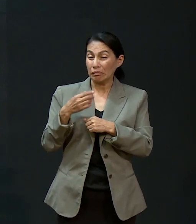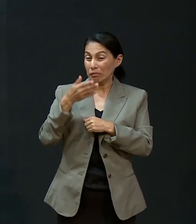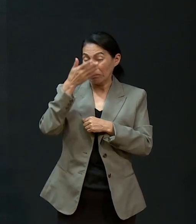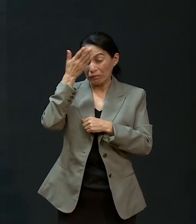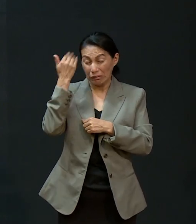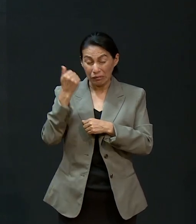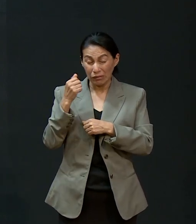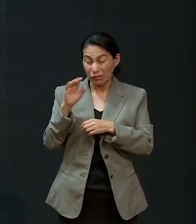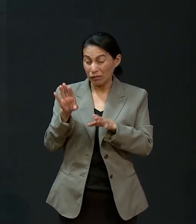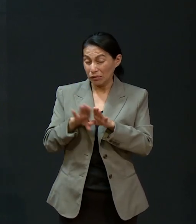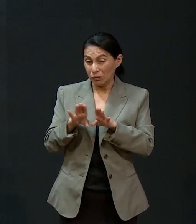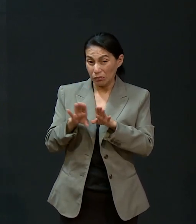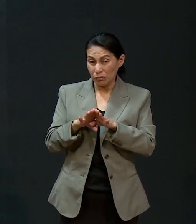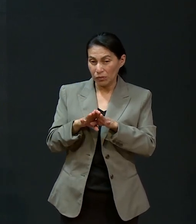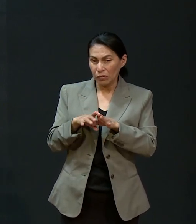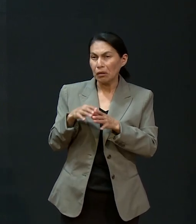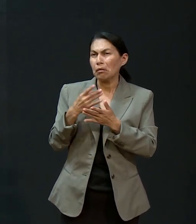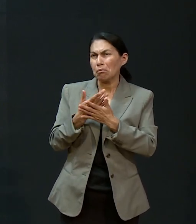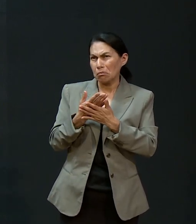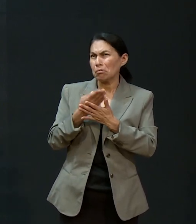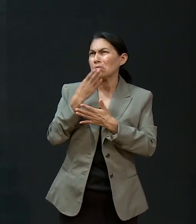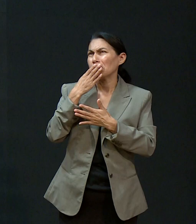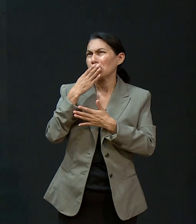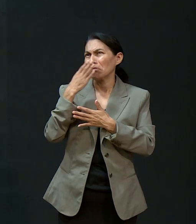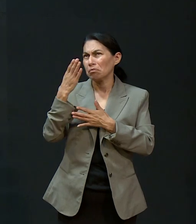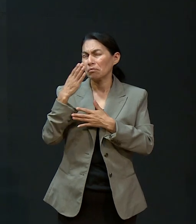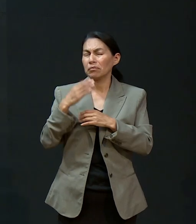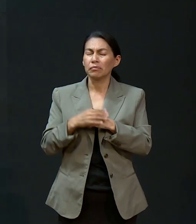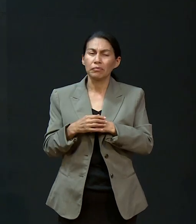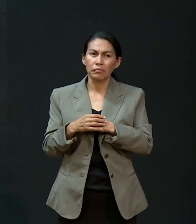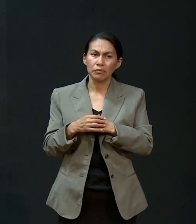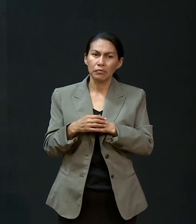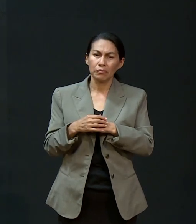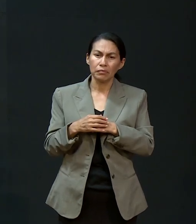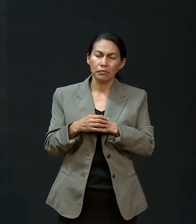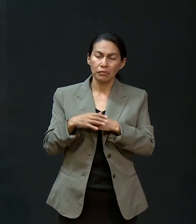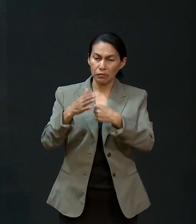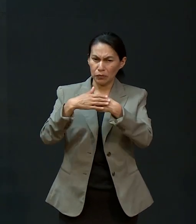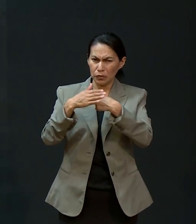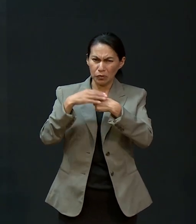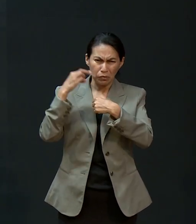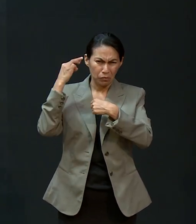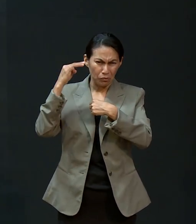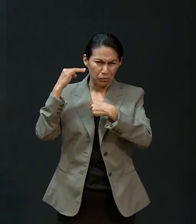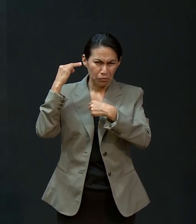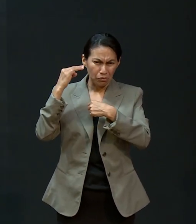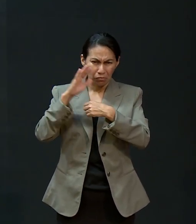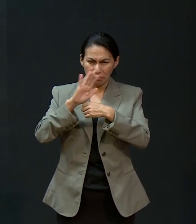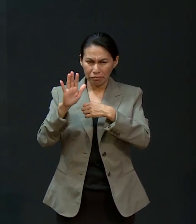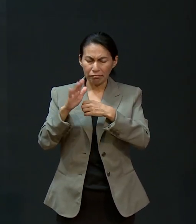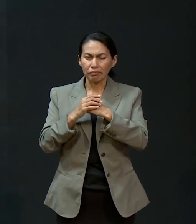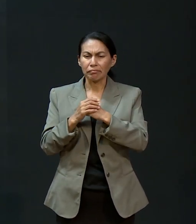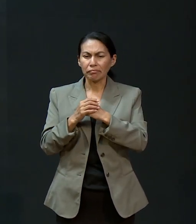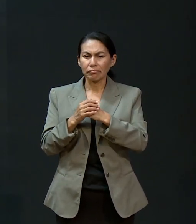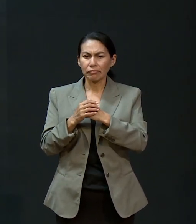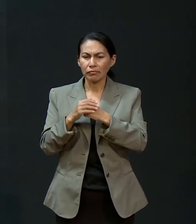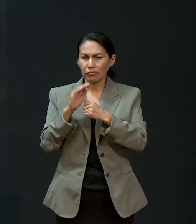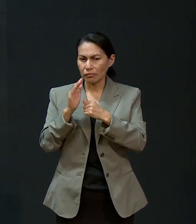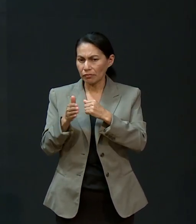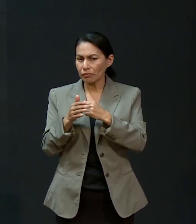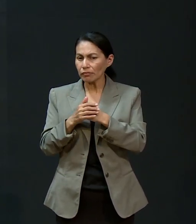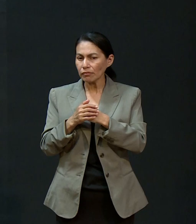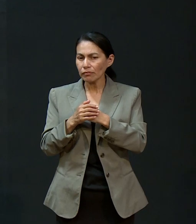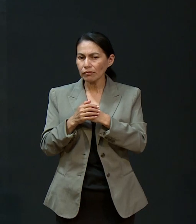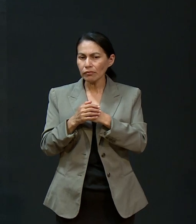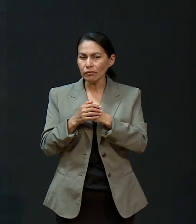no sé cómo me vaya a ir, espero me vaya muy bien y también pues Dios responde y el proyecto